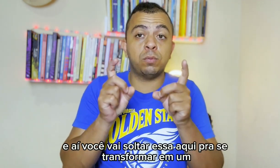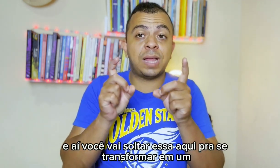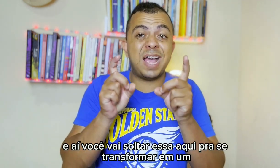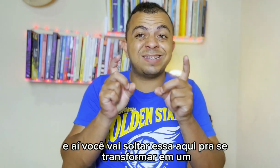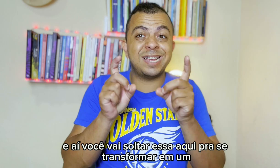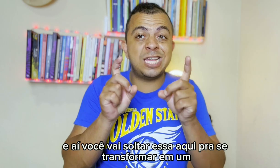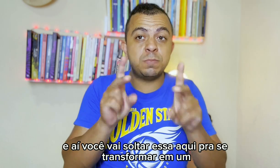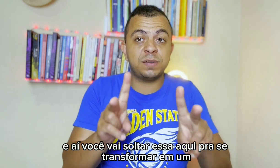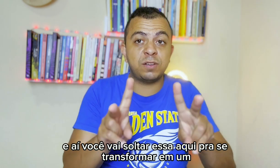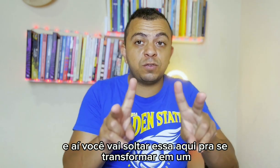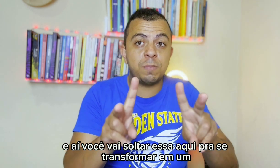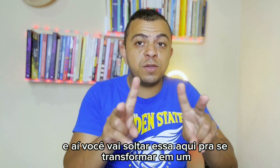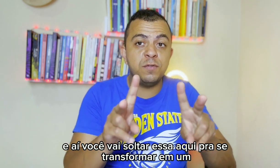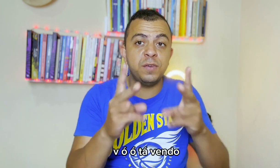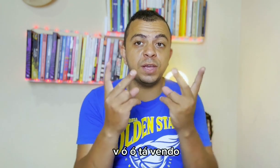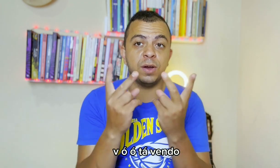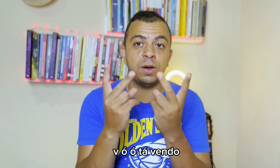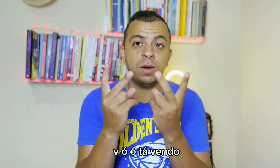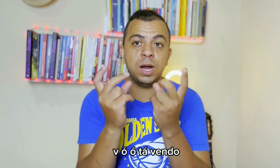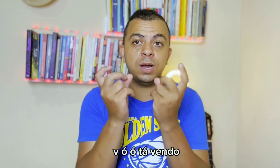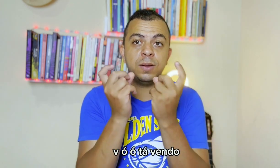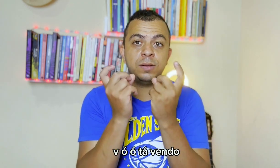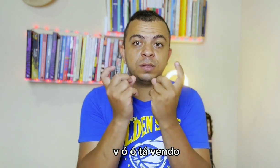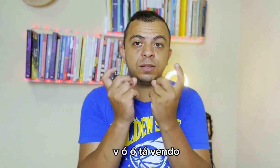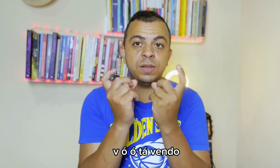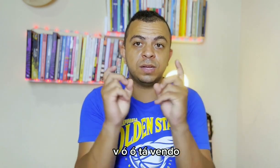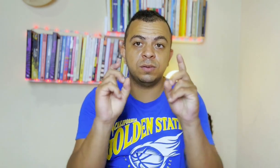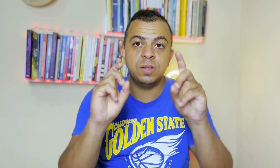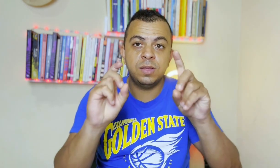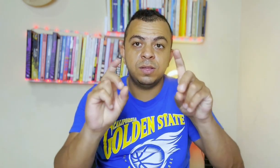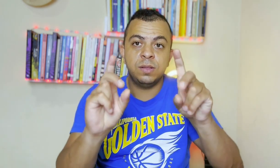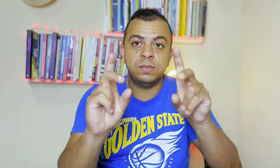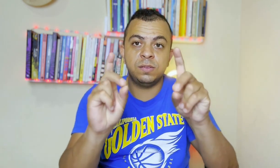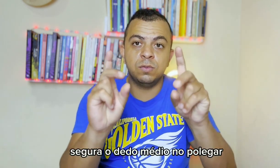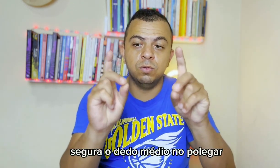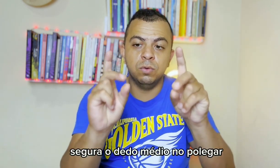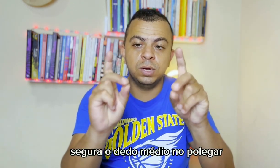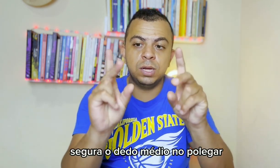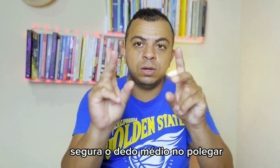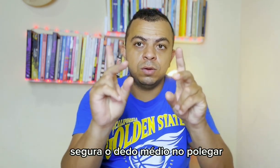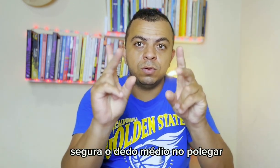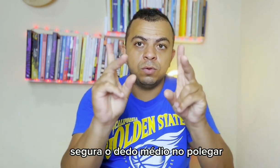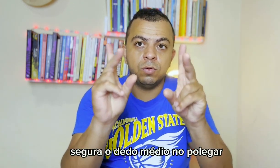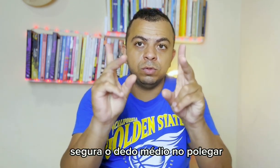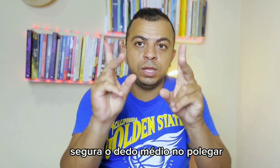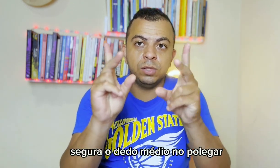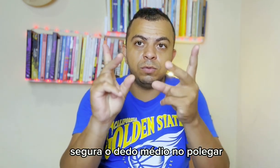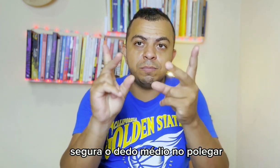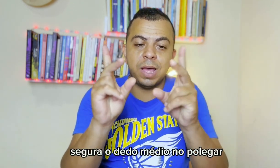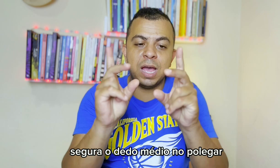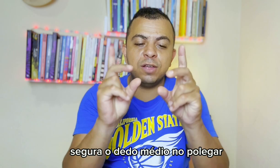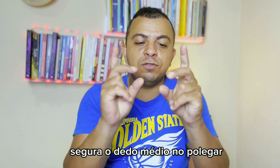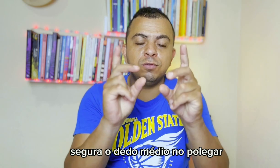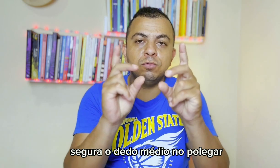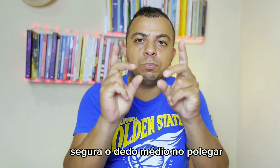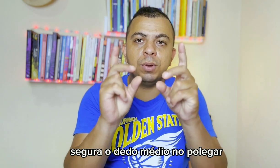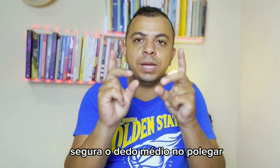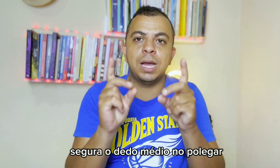soltar essa aqui para se transformar em um V, ó. Ó, tá vendo? Segura o dedo médio no